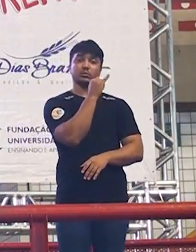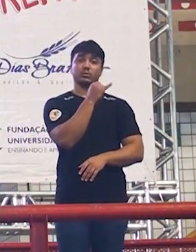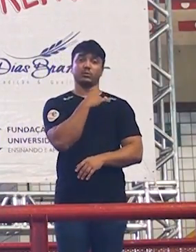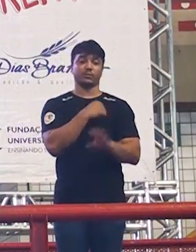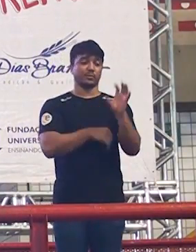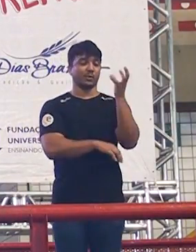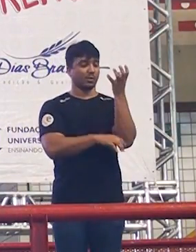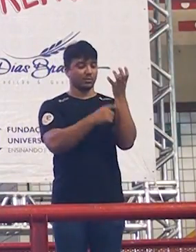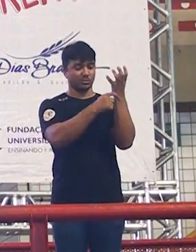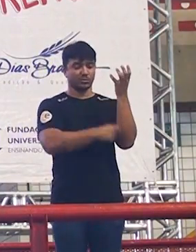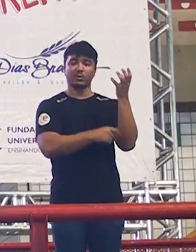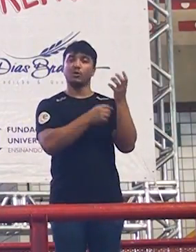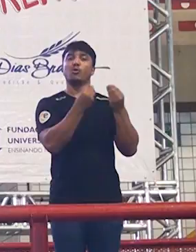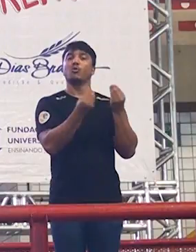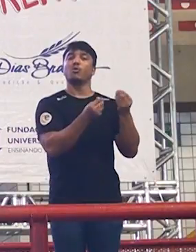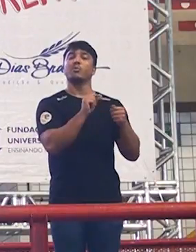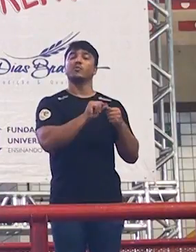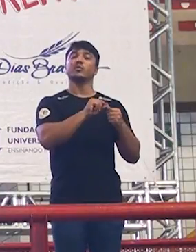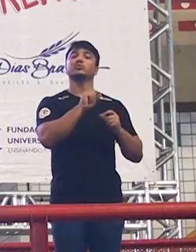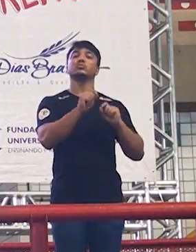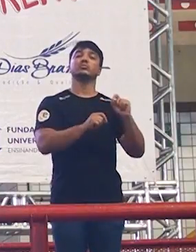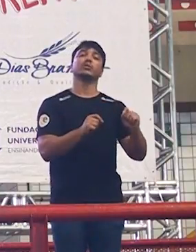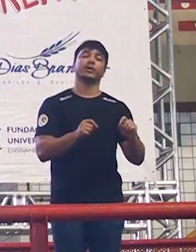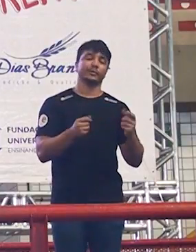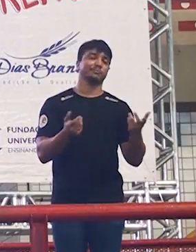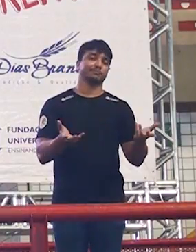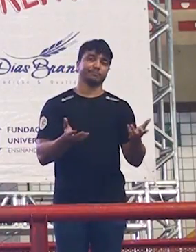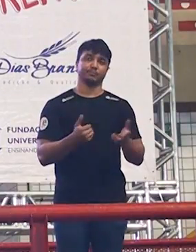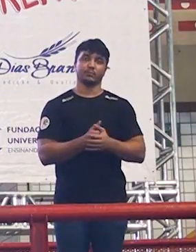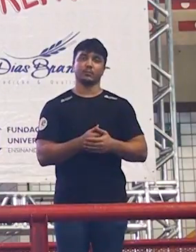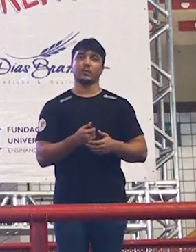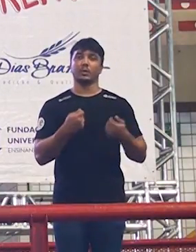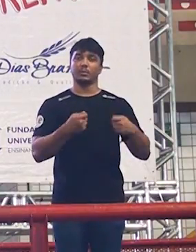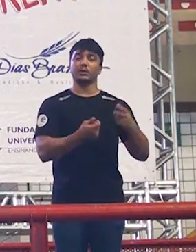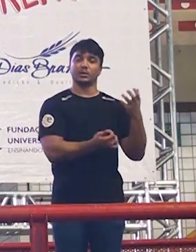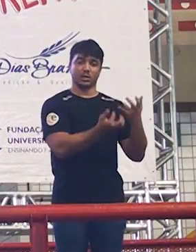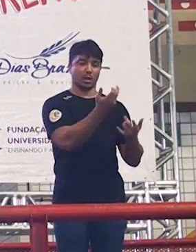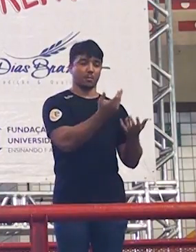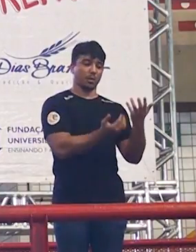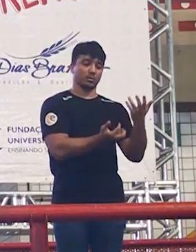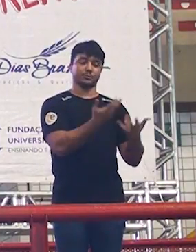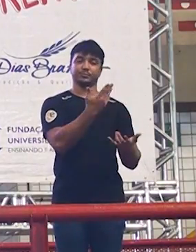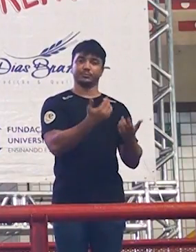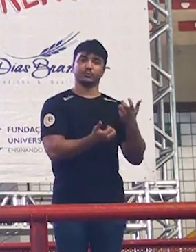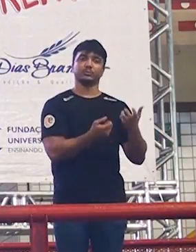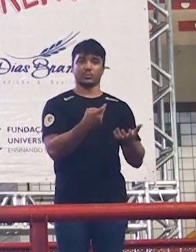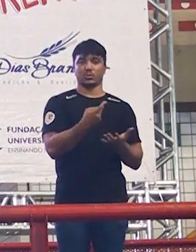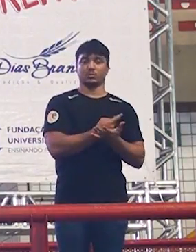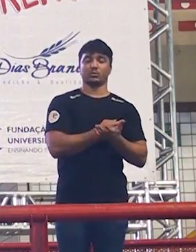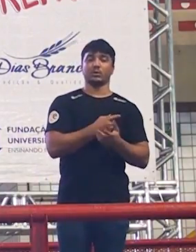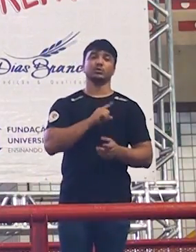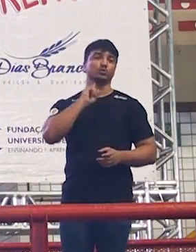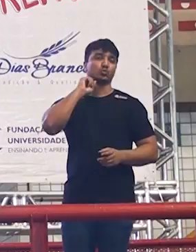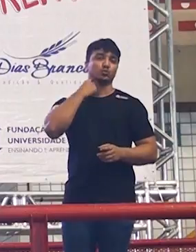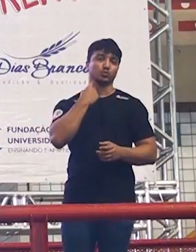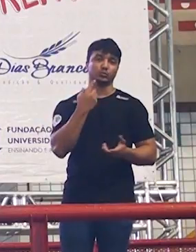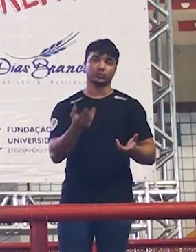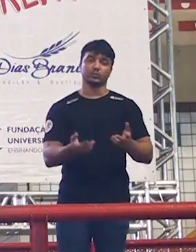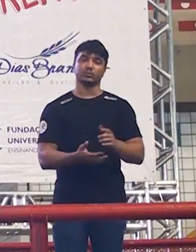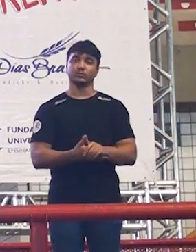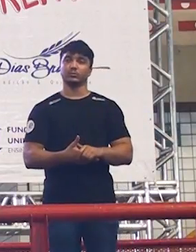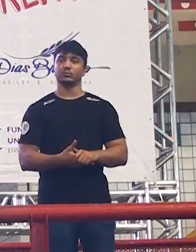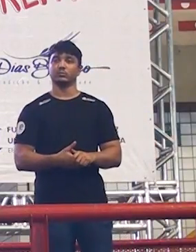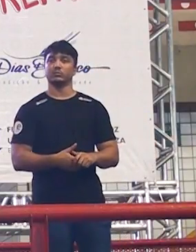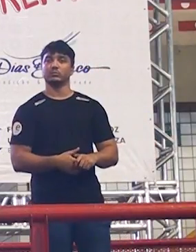planta, o bagaço, a palha, isso aí acaba tendo que ser queimado, e aí acaba poluindo muito. Bom,